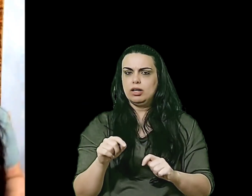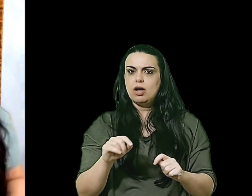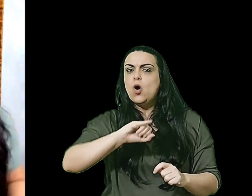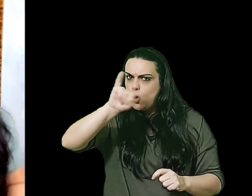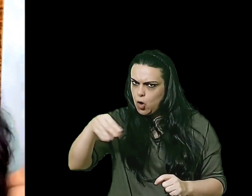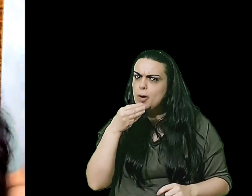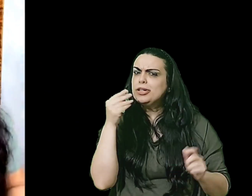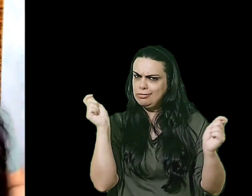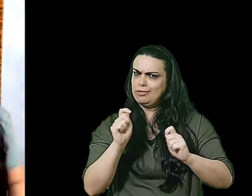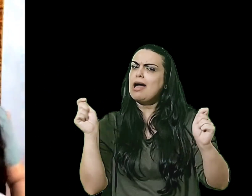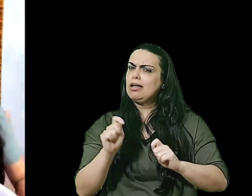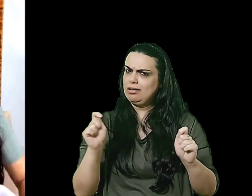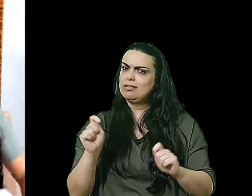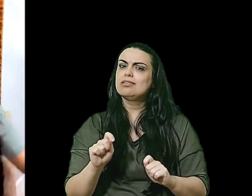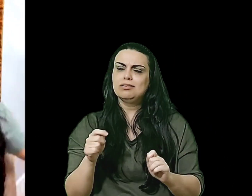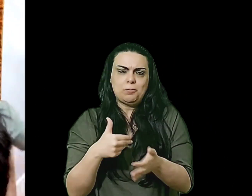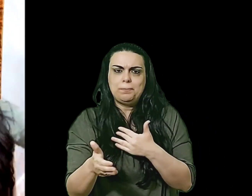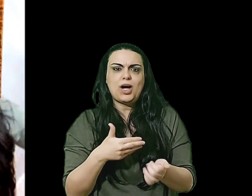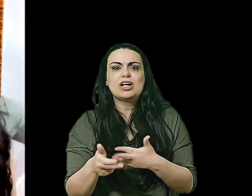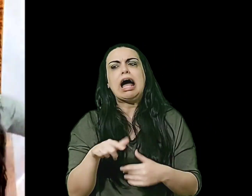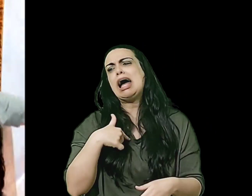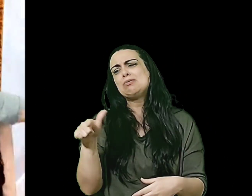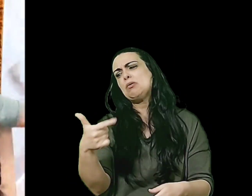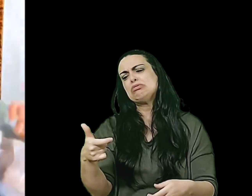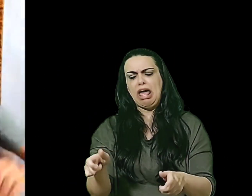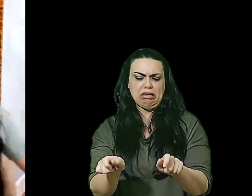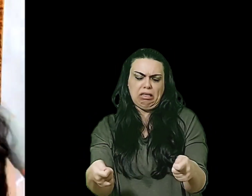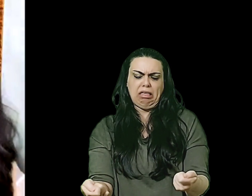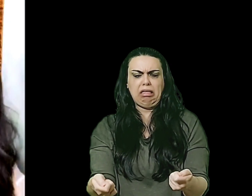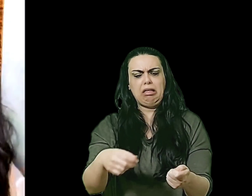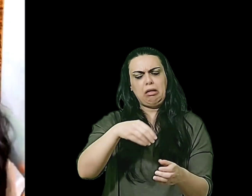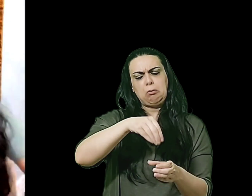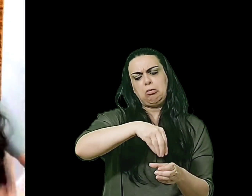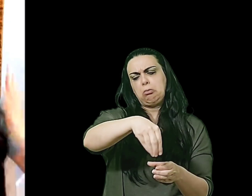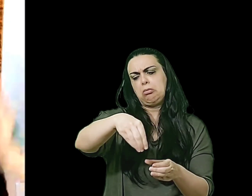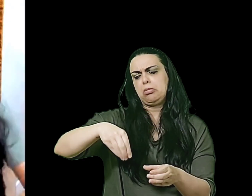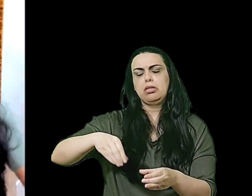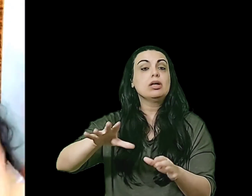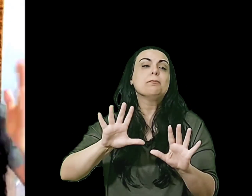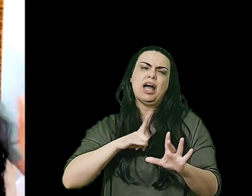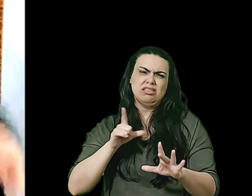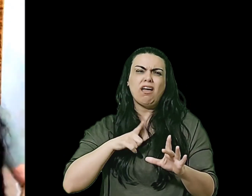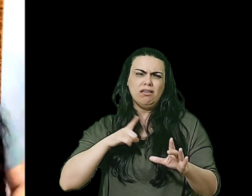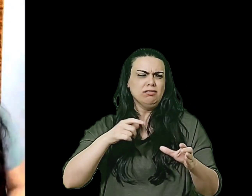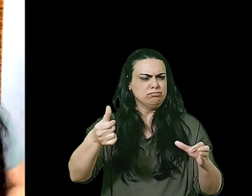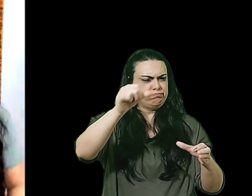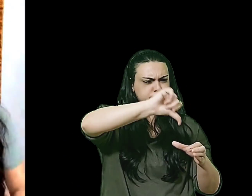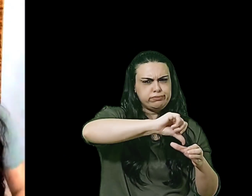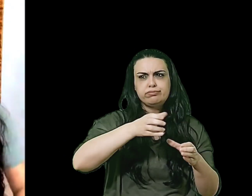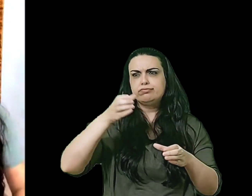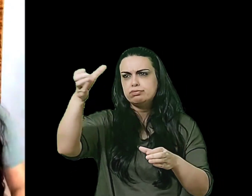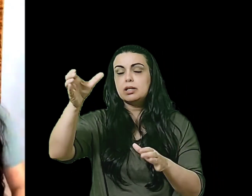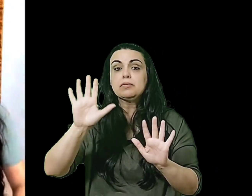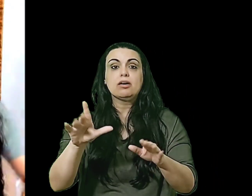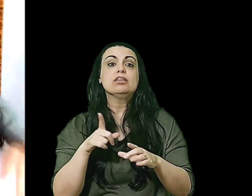recipiente. Oportunidade a gente tem. Aí, tem recipiente, tem